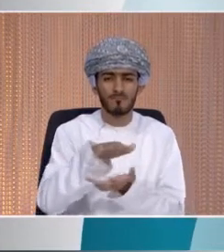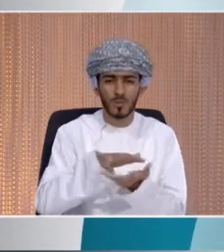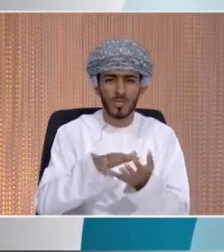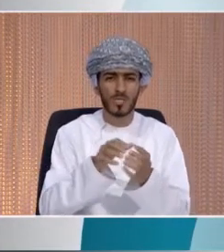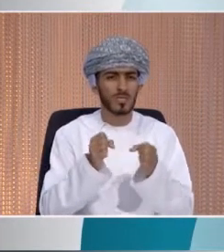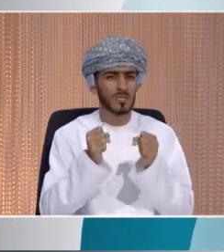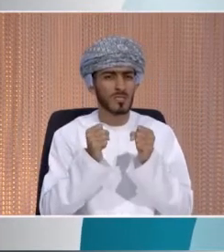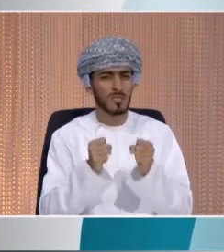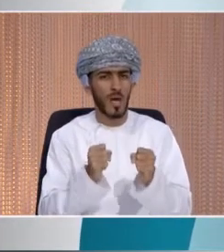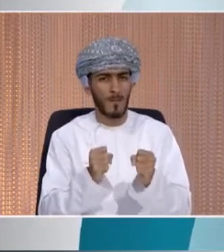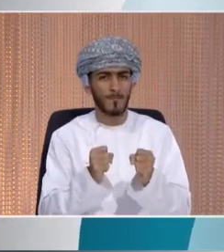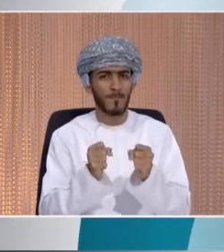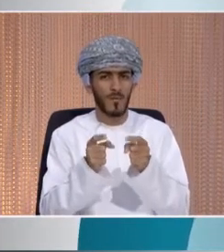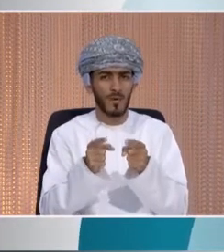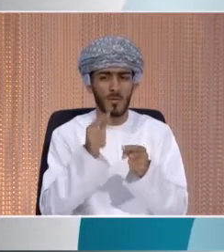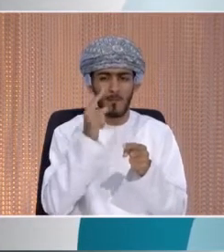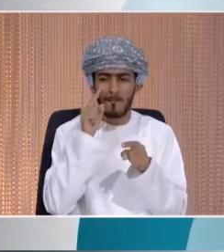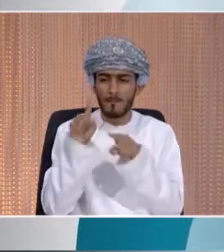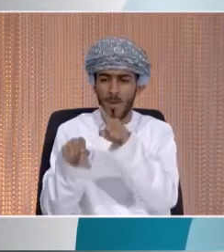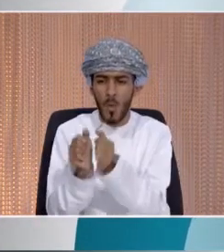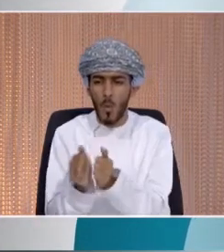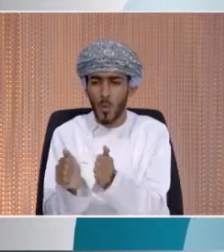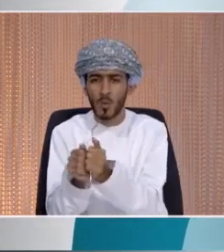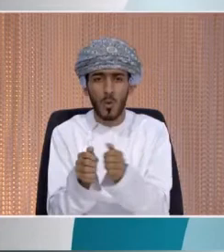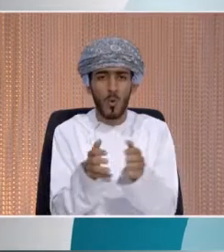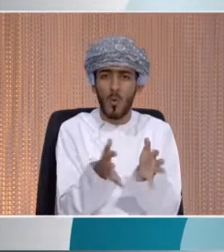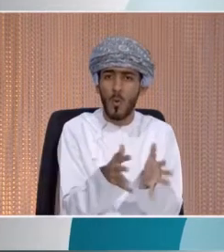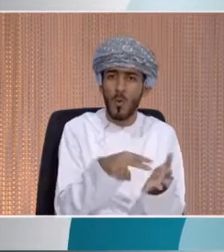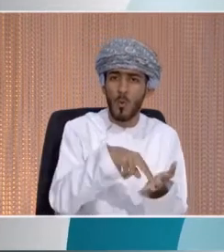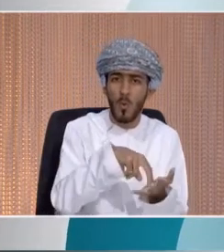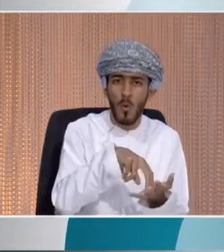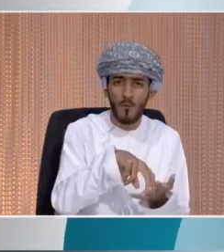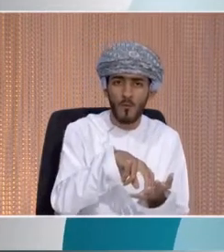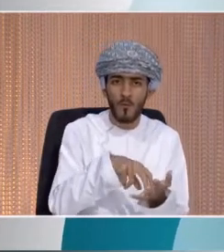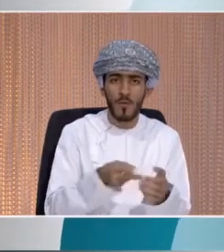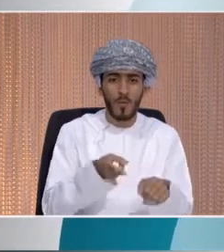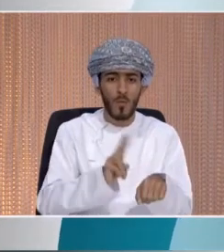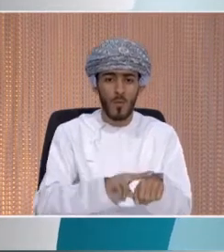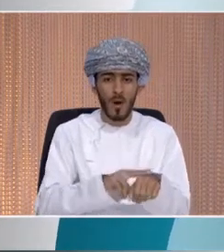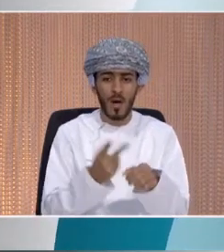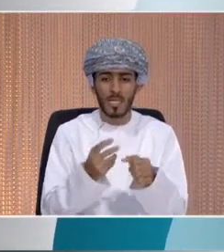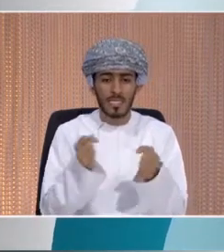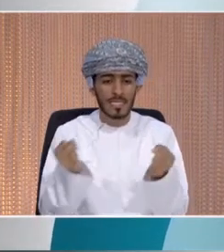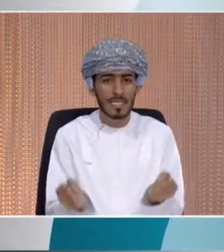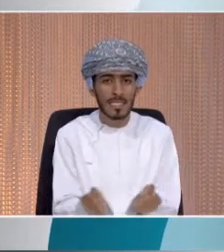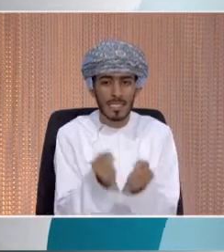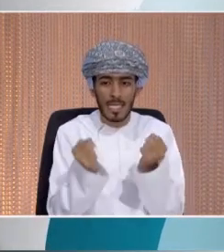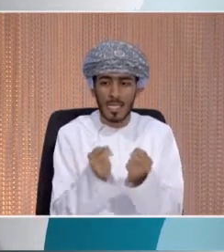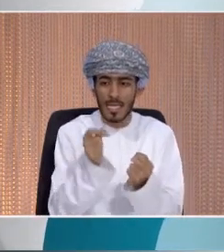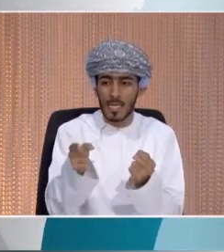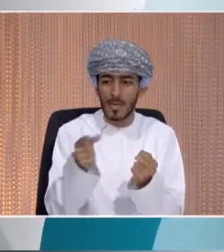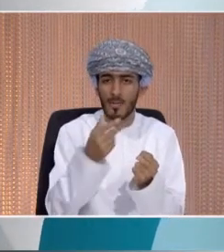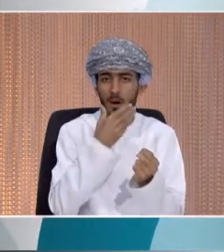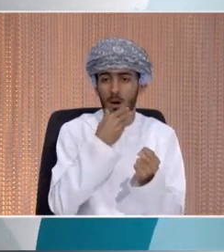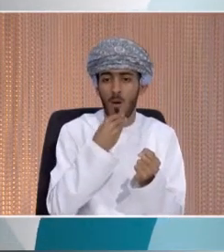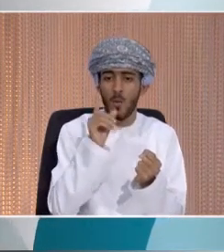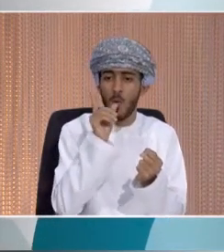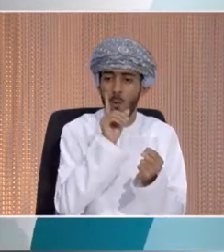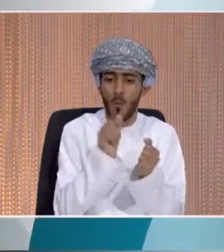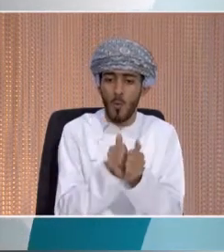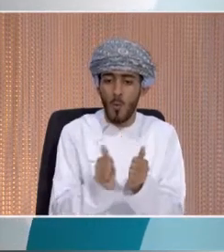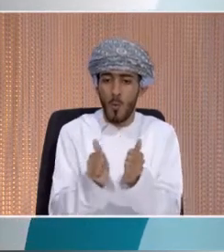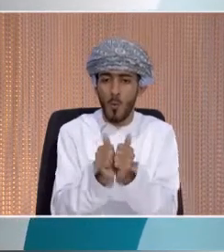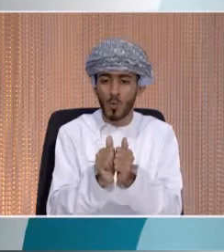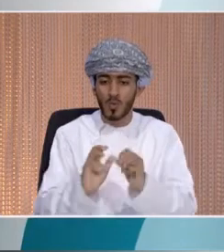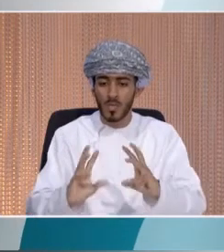شديدة في تخوف أحيانا الأهالي، وأحيانا صعوبة تدريب الأهالي على مواضيع حساسة